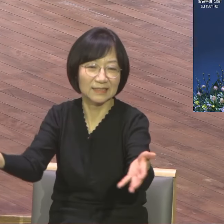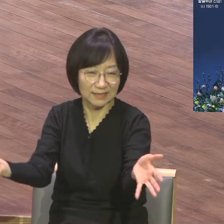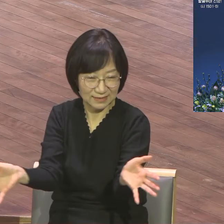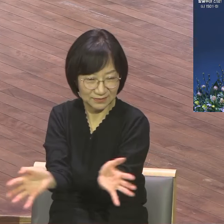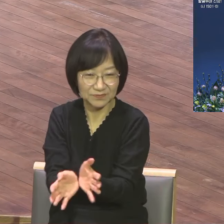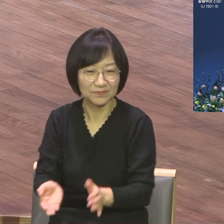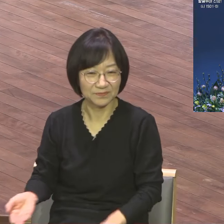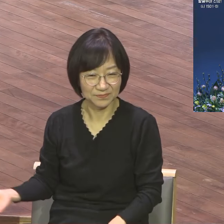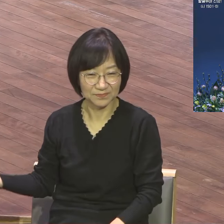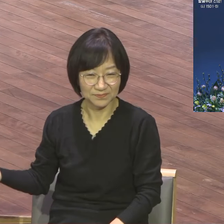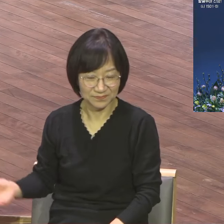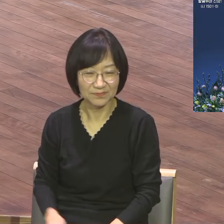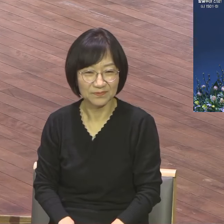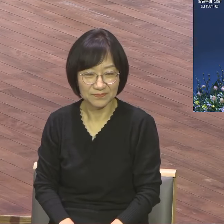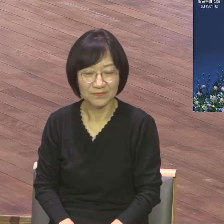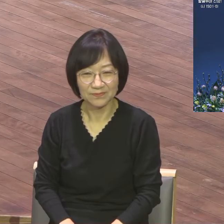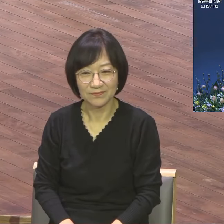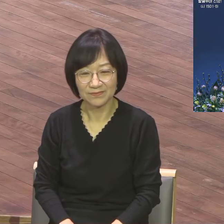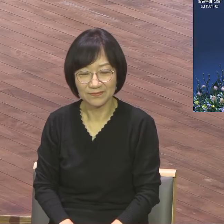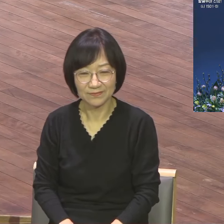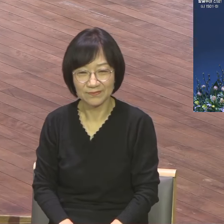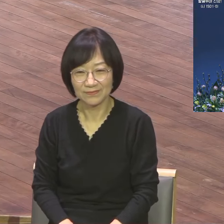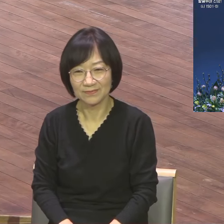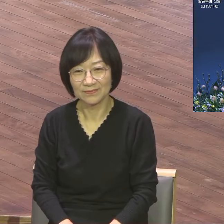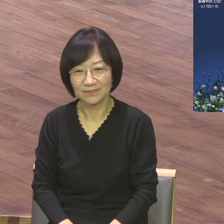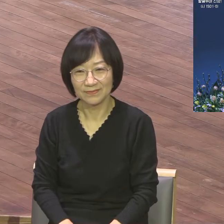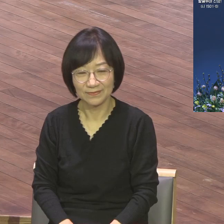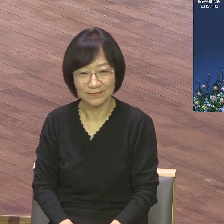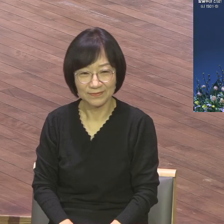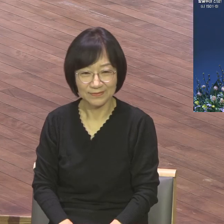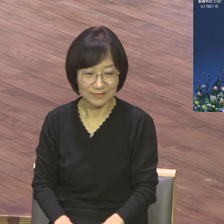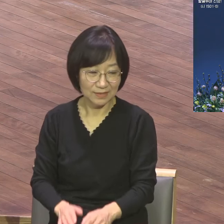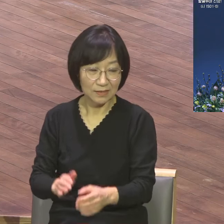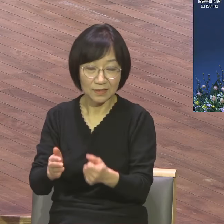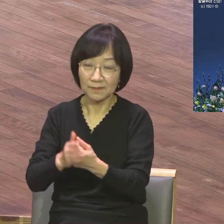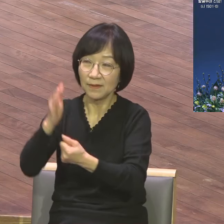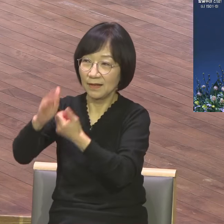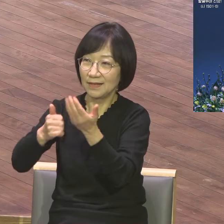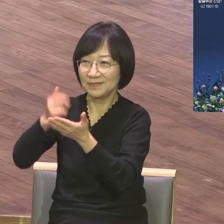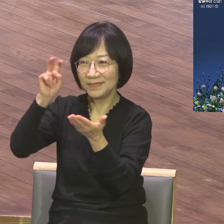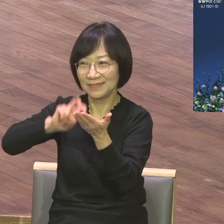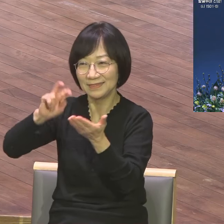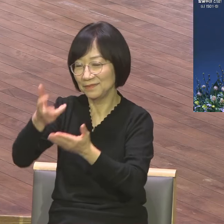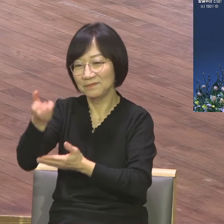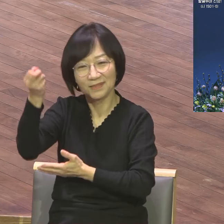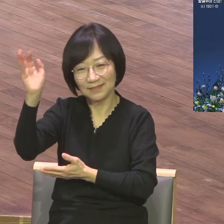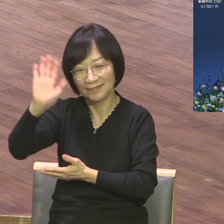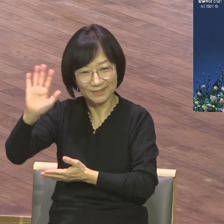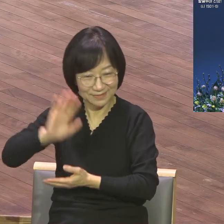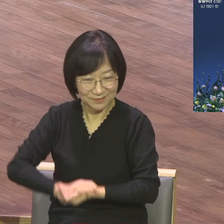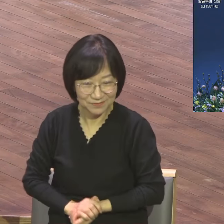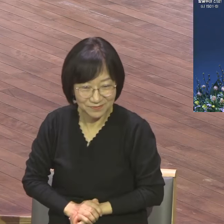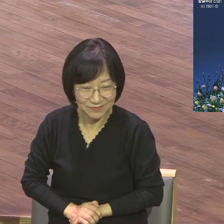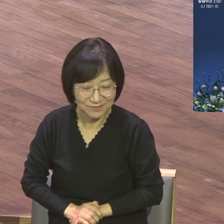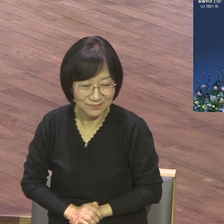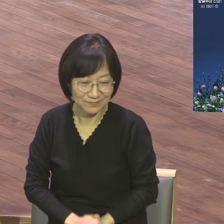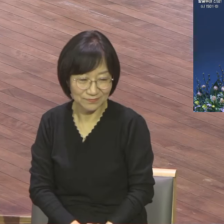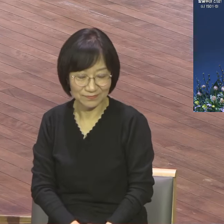만들어. 그러니까 하나님 받는 찬양이 없지요. 노래 뭐 같은 노래입니까?